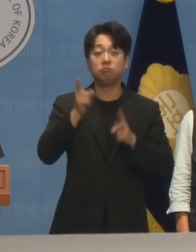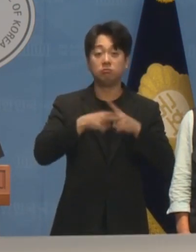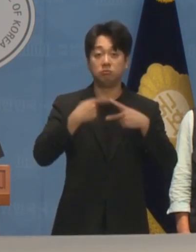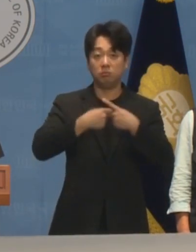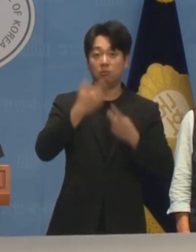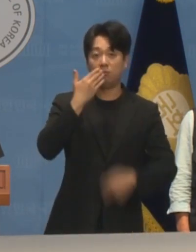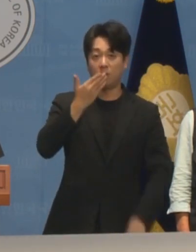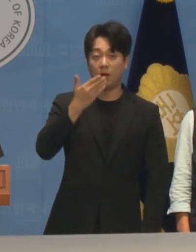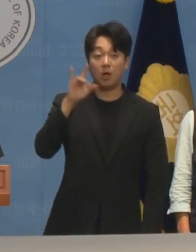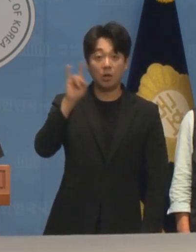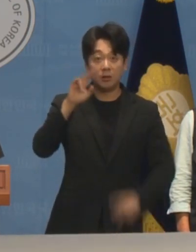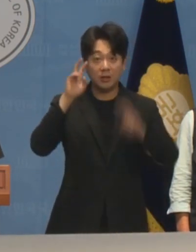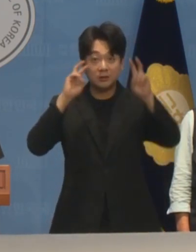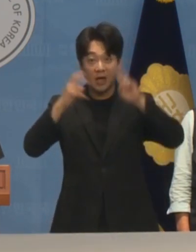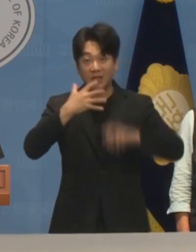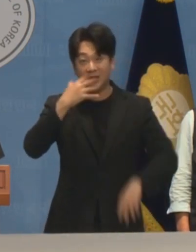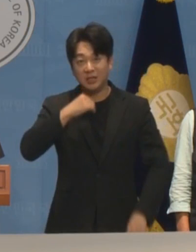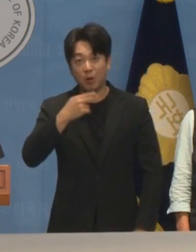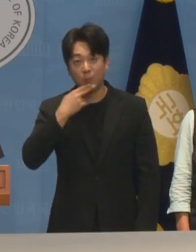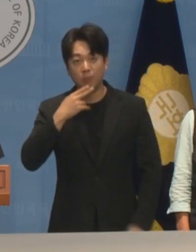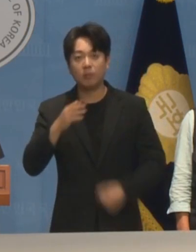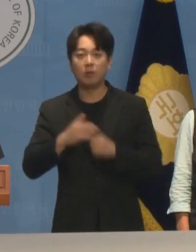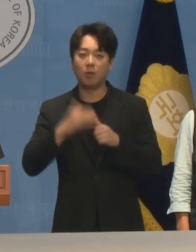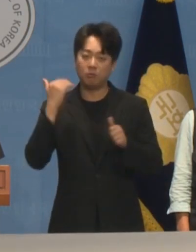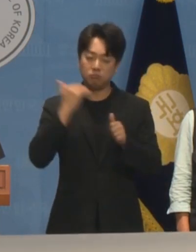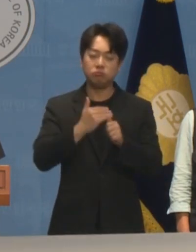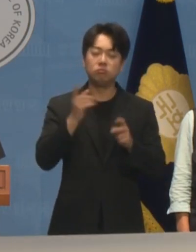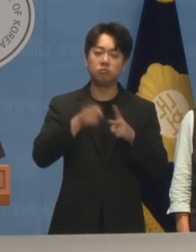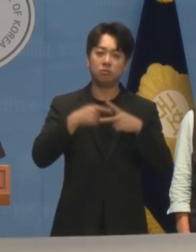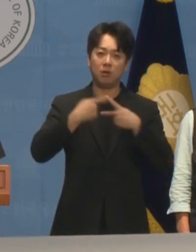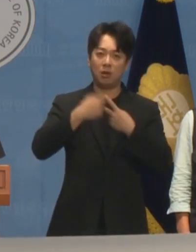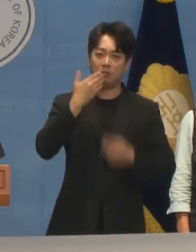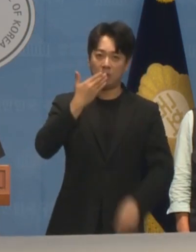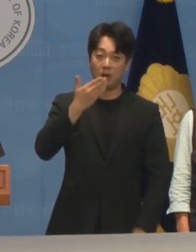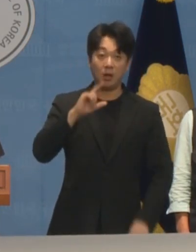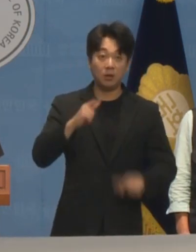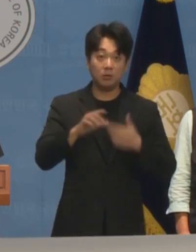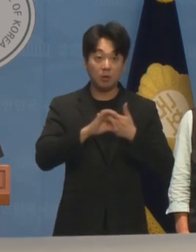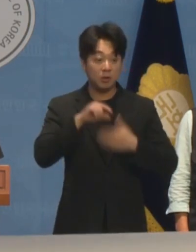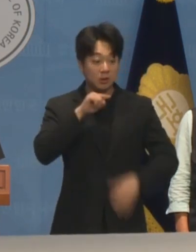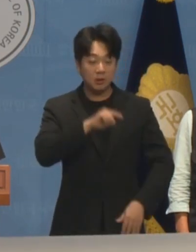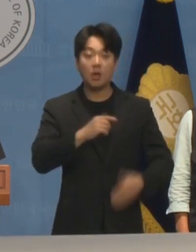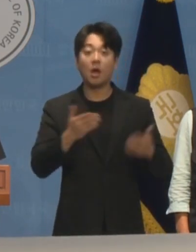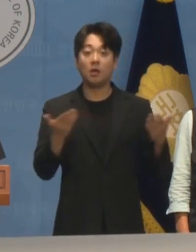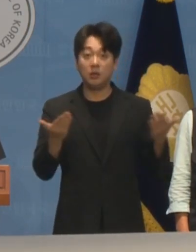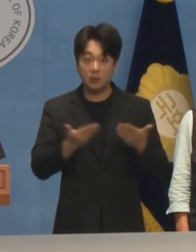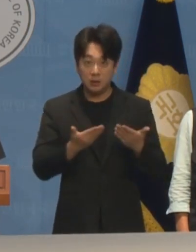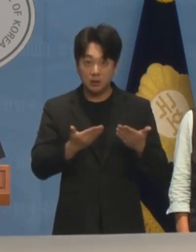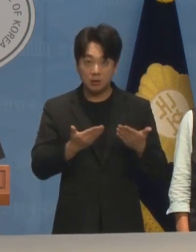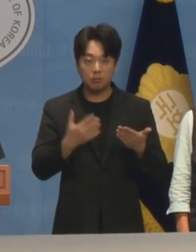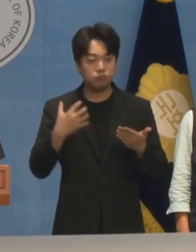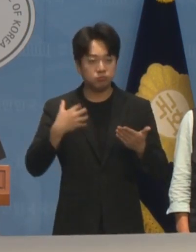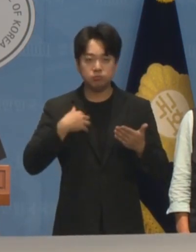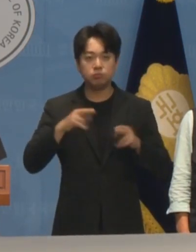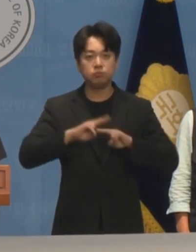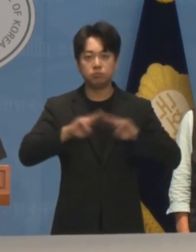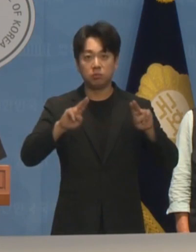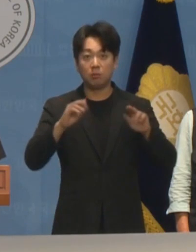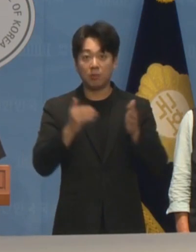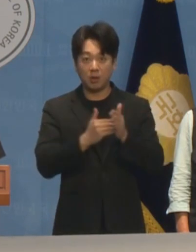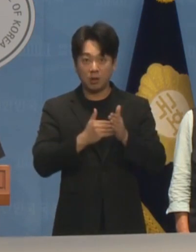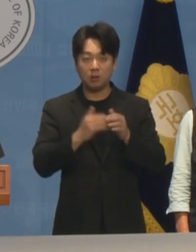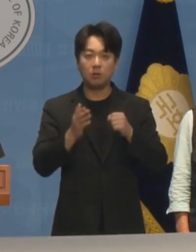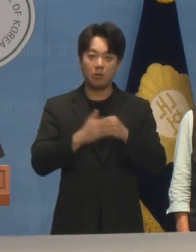이들 해고한다고 해도 이해하겠습니다. 아니면 이 공정이 없어진다고 해서 이들을 해고한다고 하더라면은 차라리 전 이해할 수